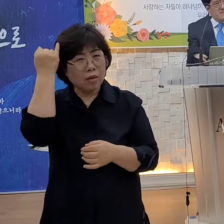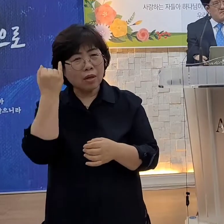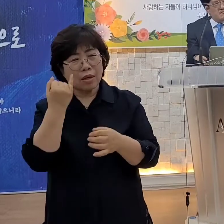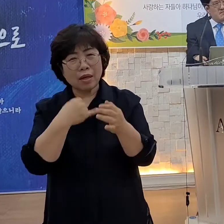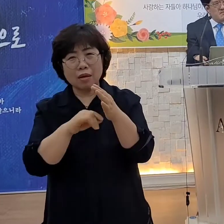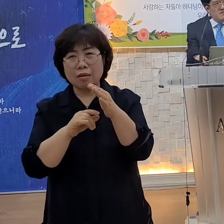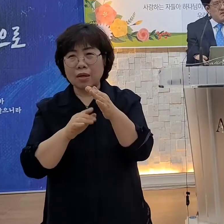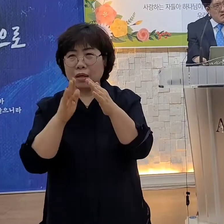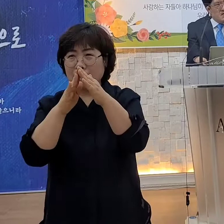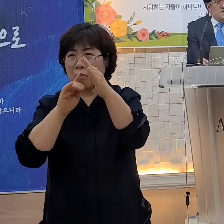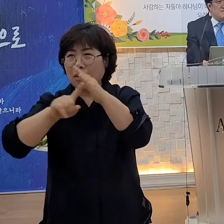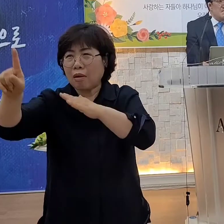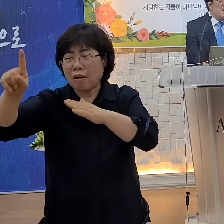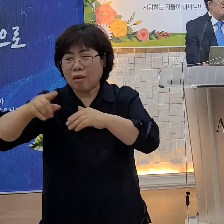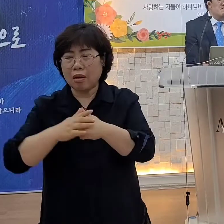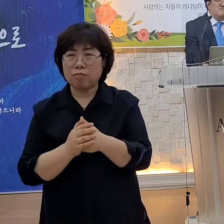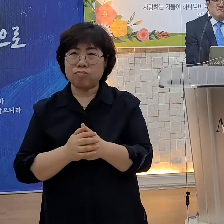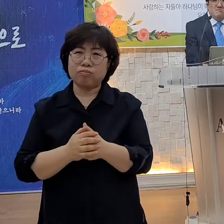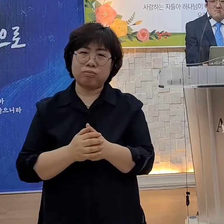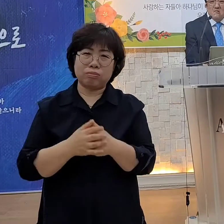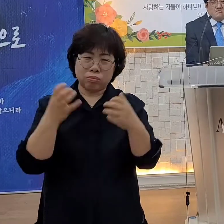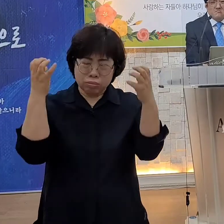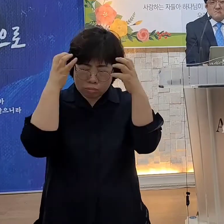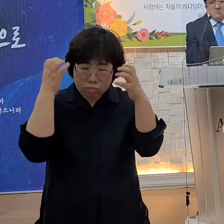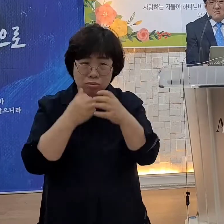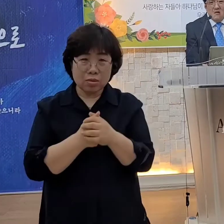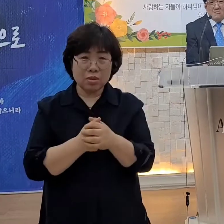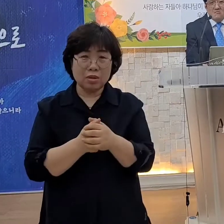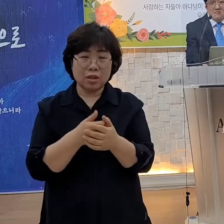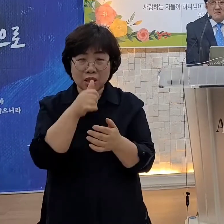뛰쳐나간다고 그러고 이러면서도 살아요. 또